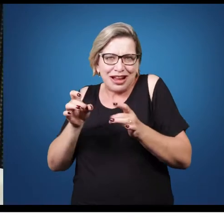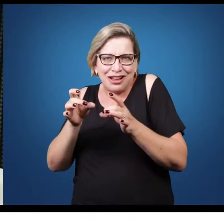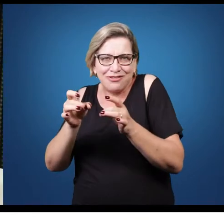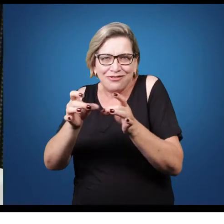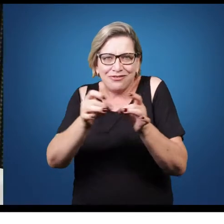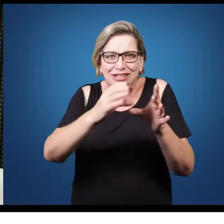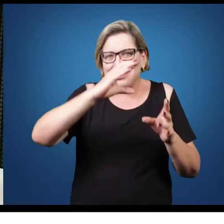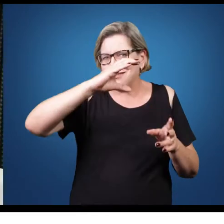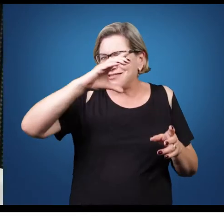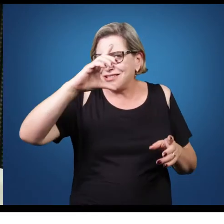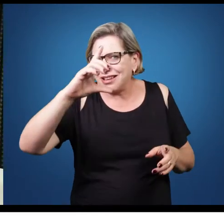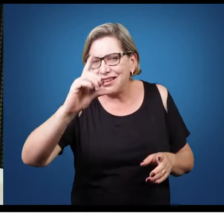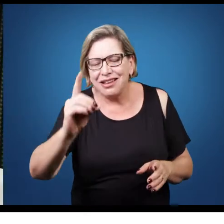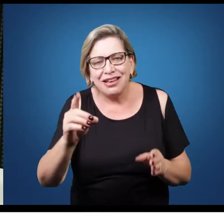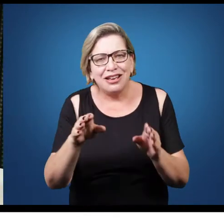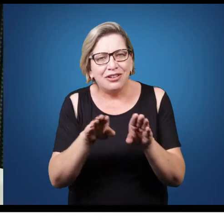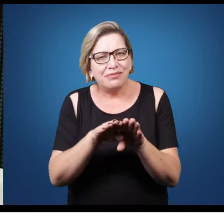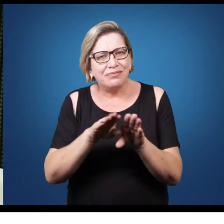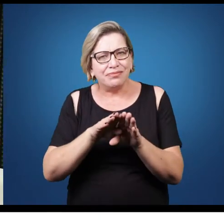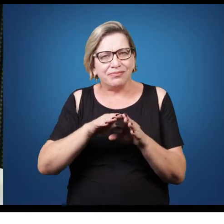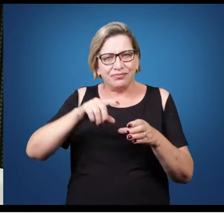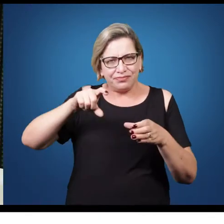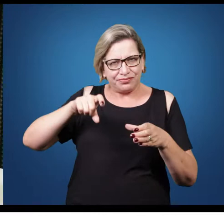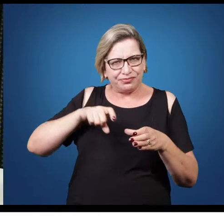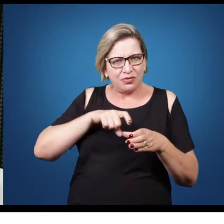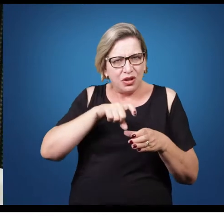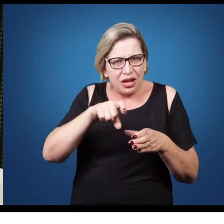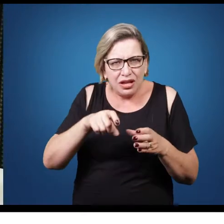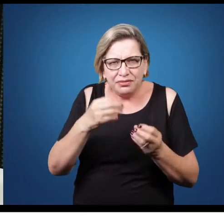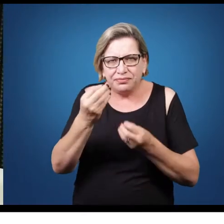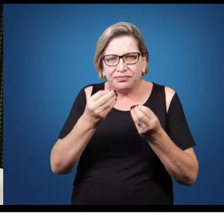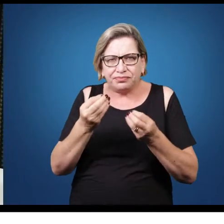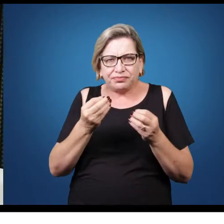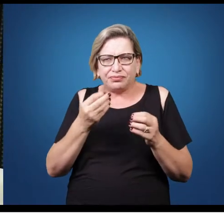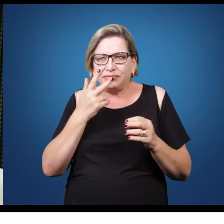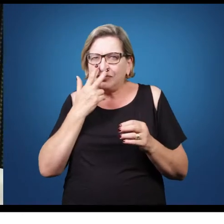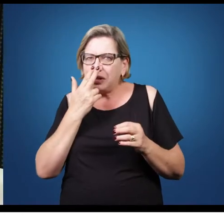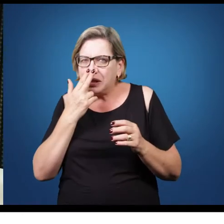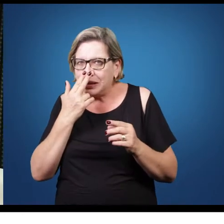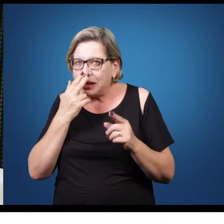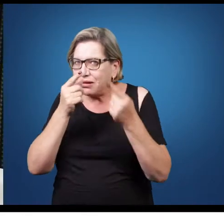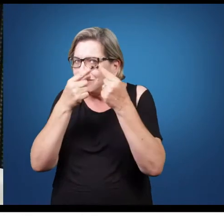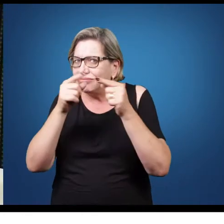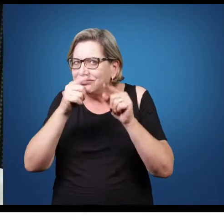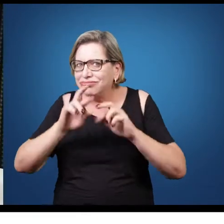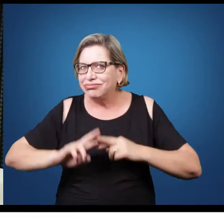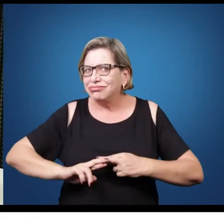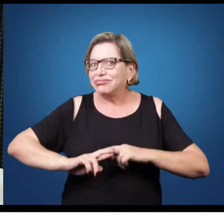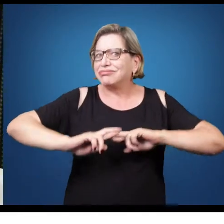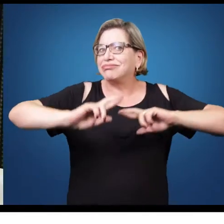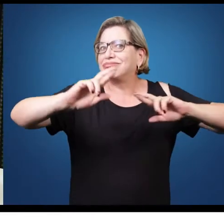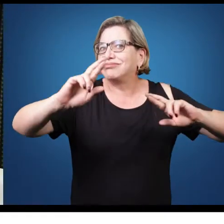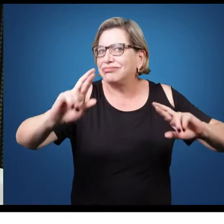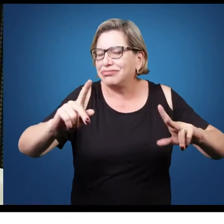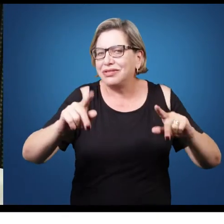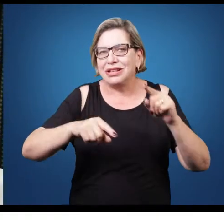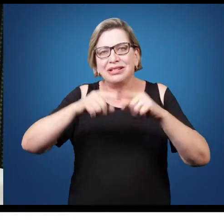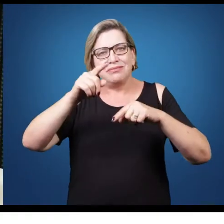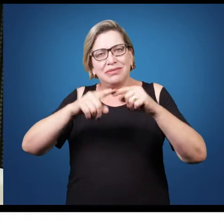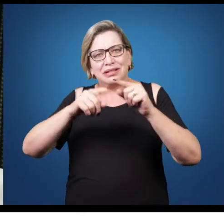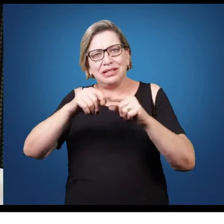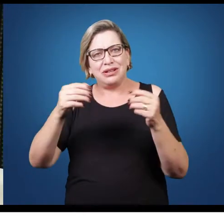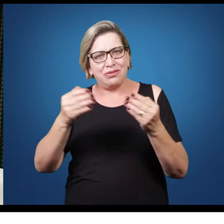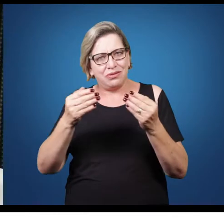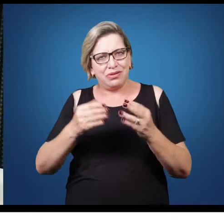e possibilitando uma espécie de nova de escolhas explicação dada material musical na música ela